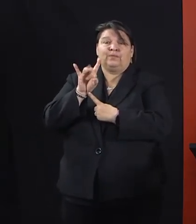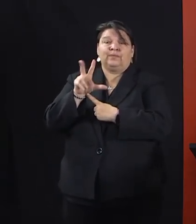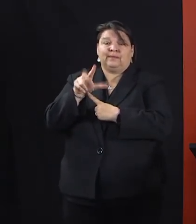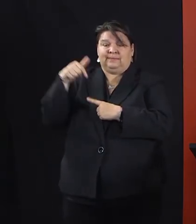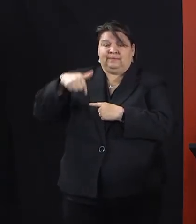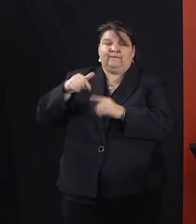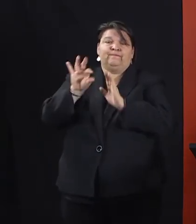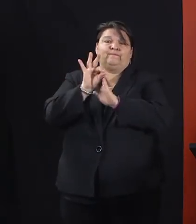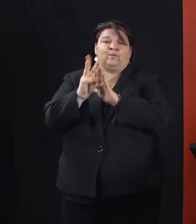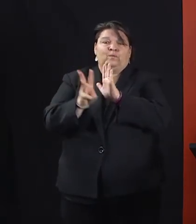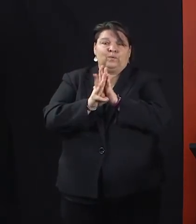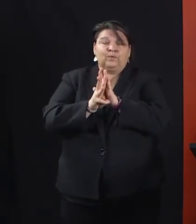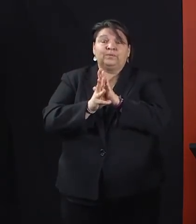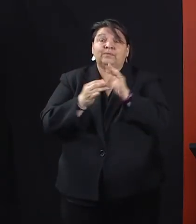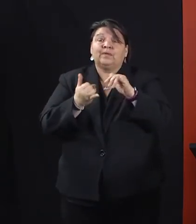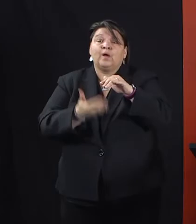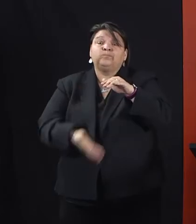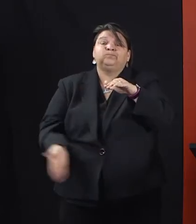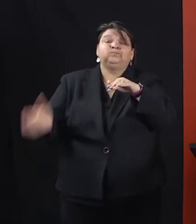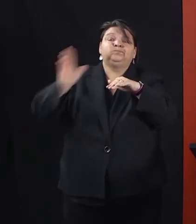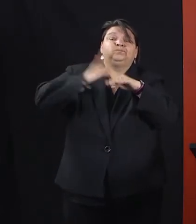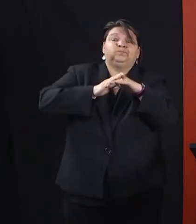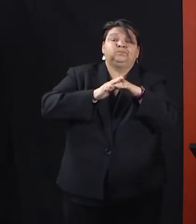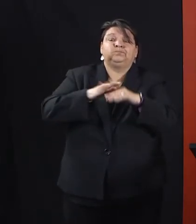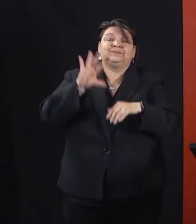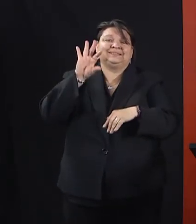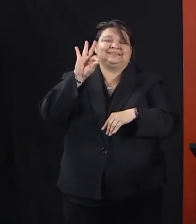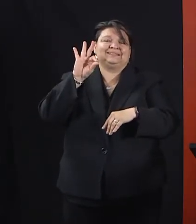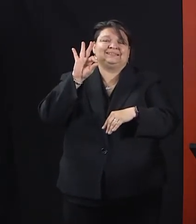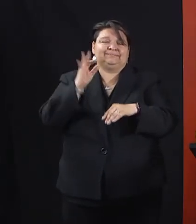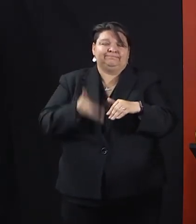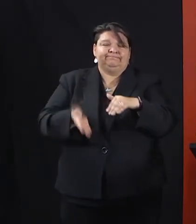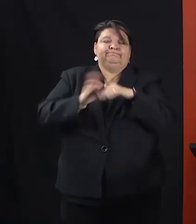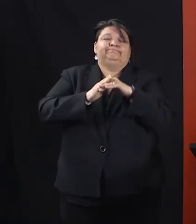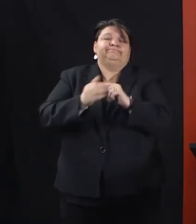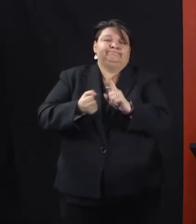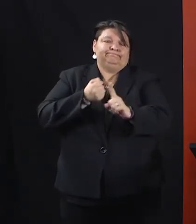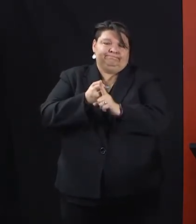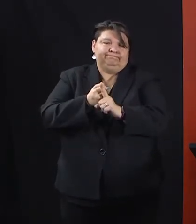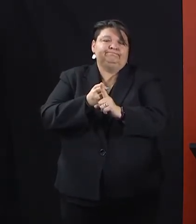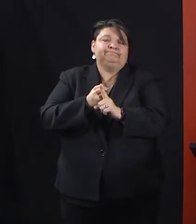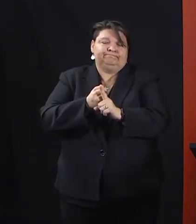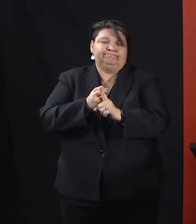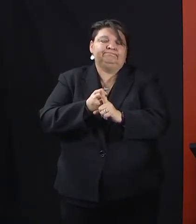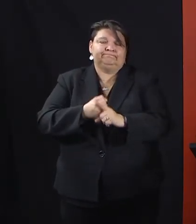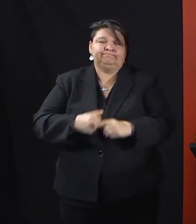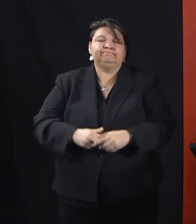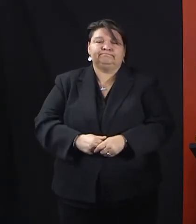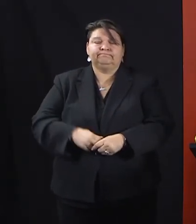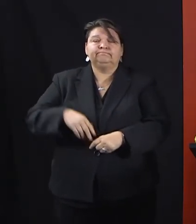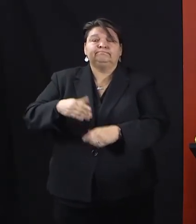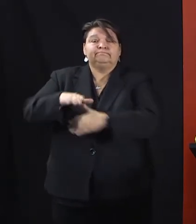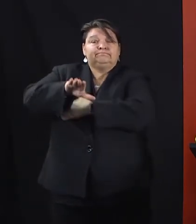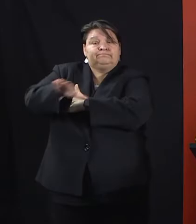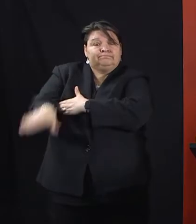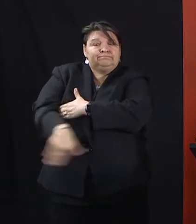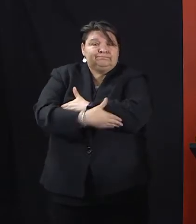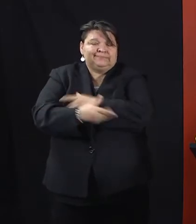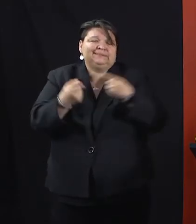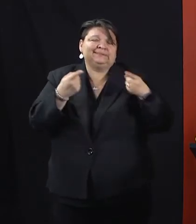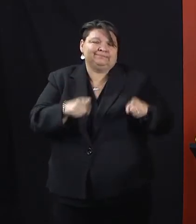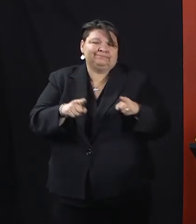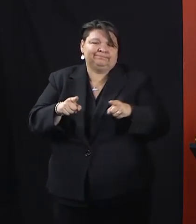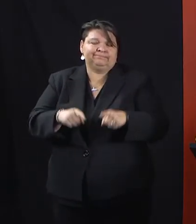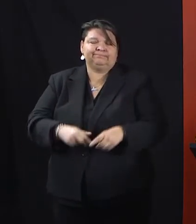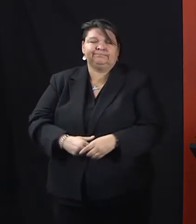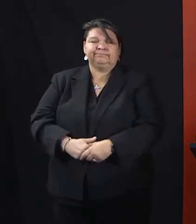new cases just overnight. Y es importante que todos ustedes tengan los números actuales de lo que está sucediendo.